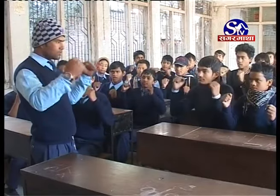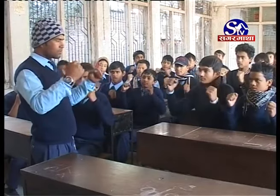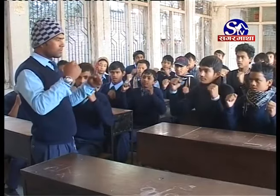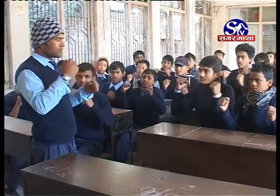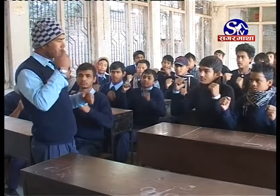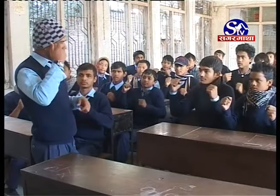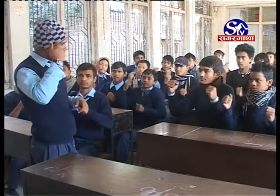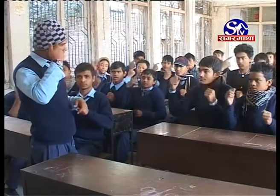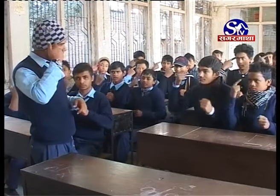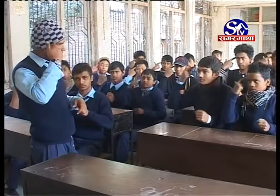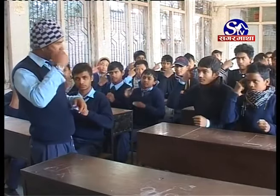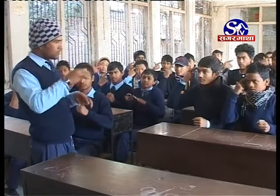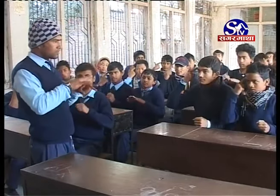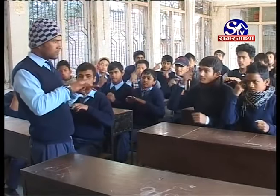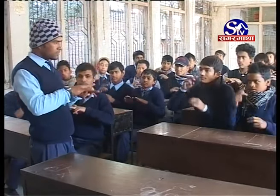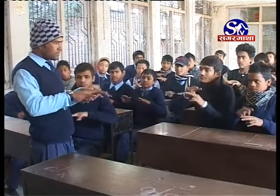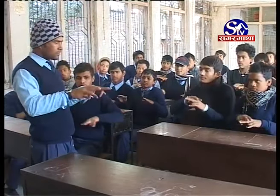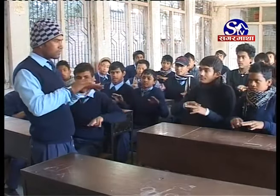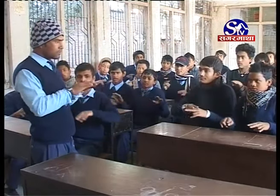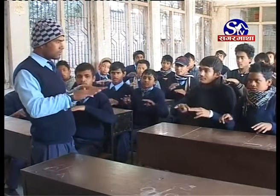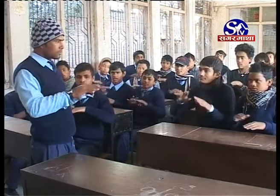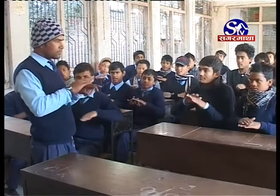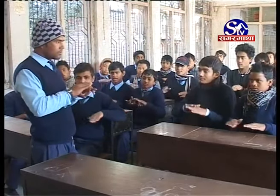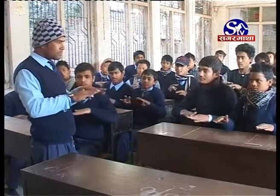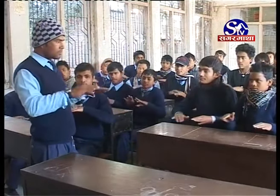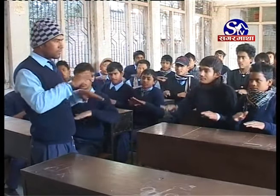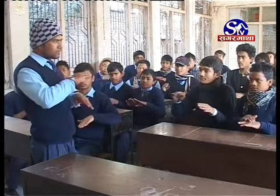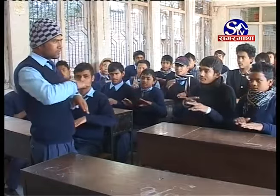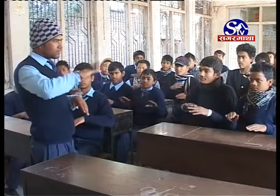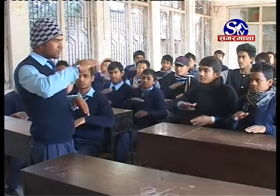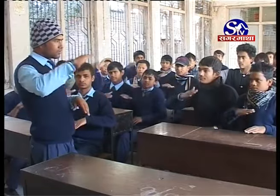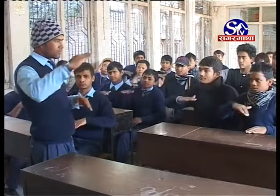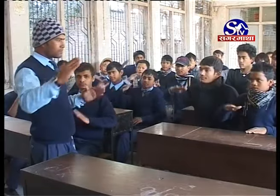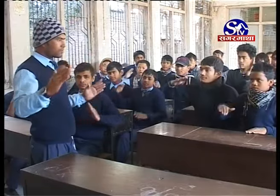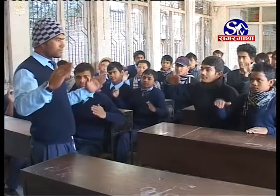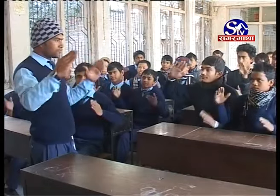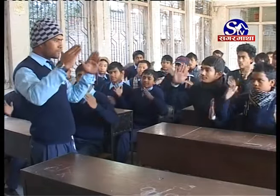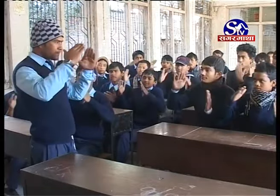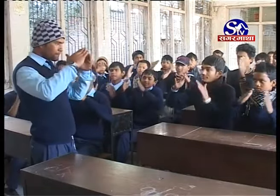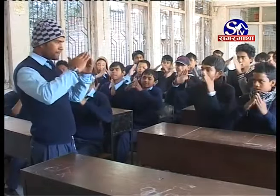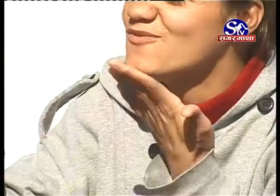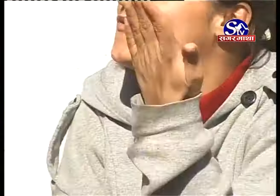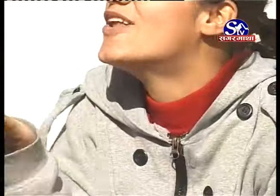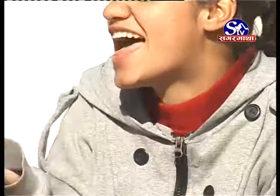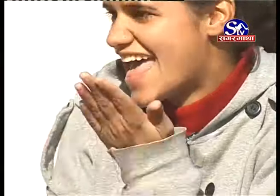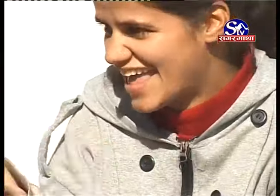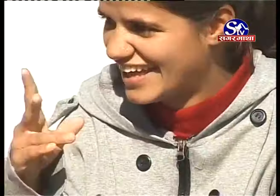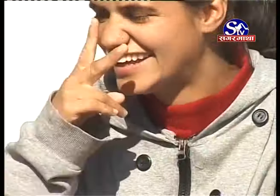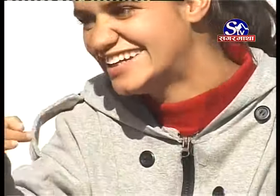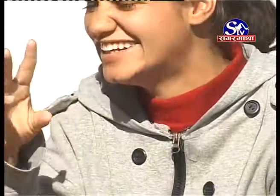अटल ज्ञान भूमि शान्ति भूमि तराई पहाड हिमालय।